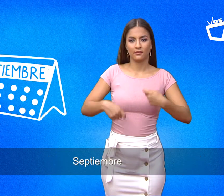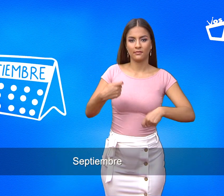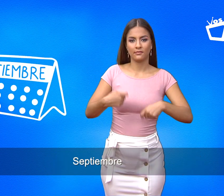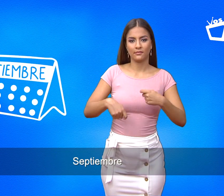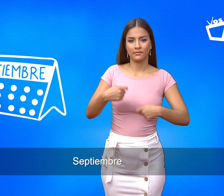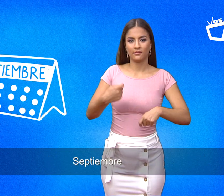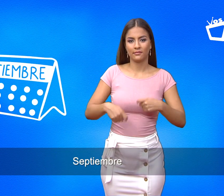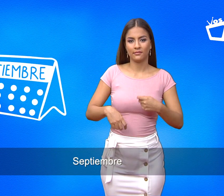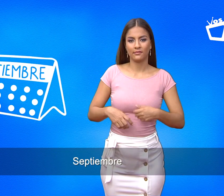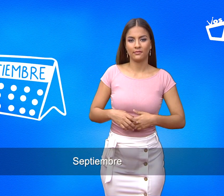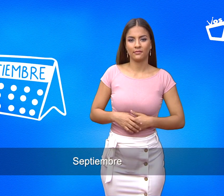septiembre